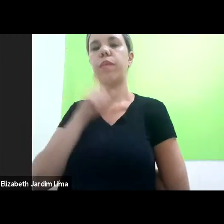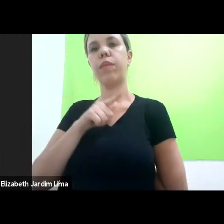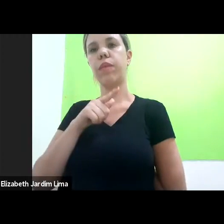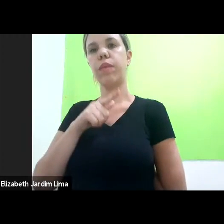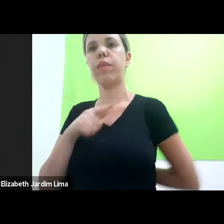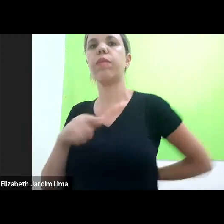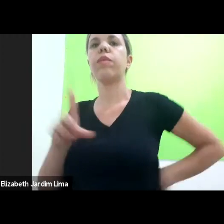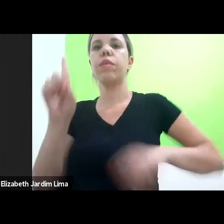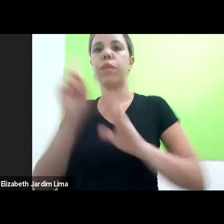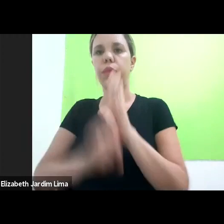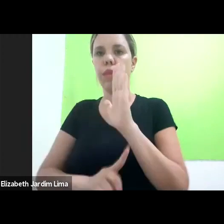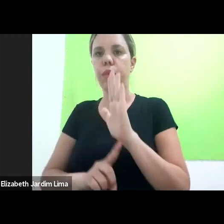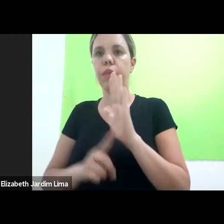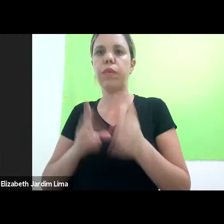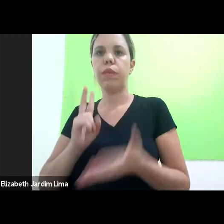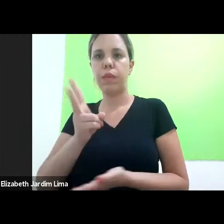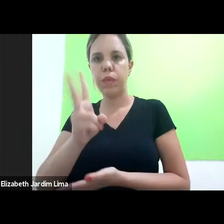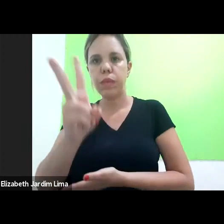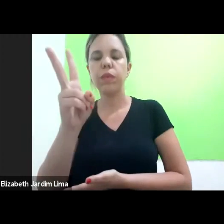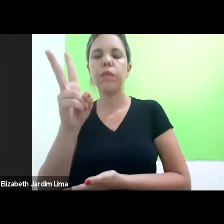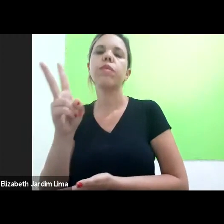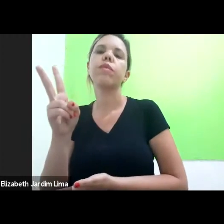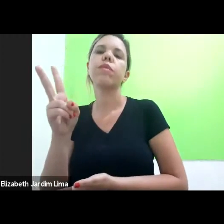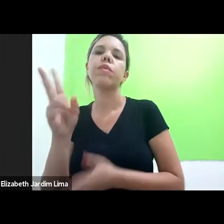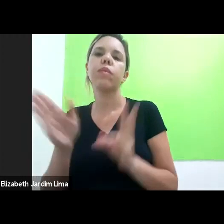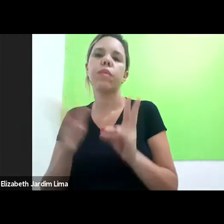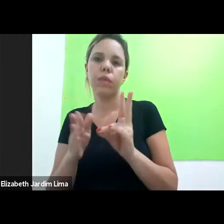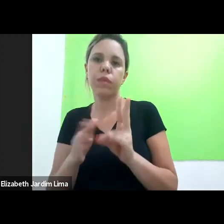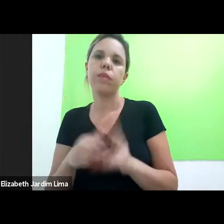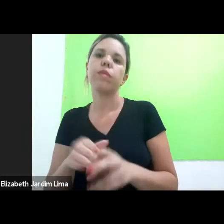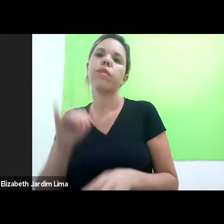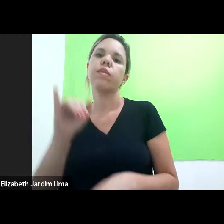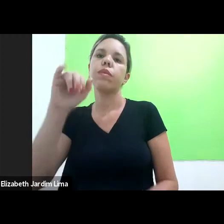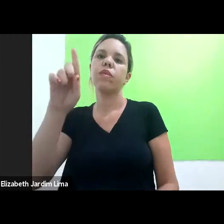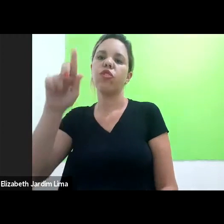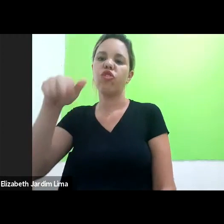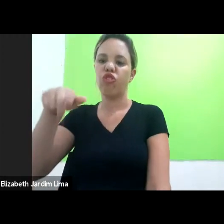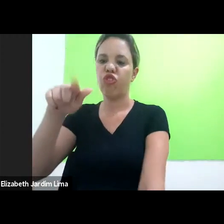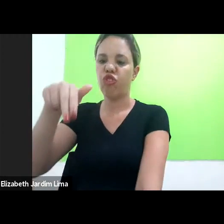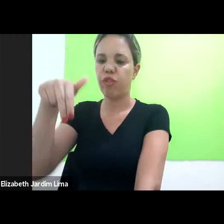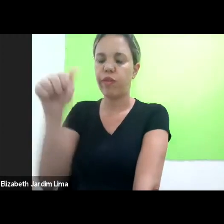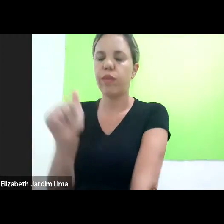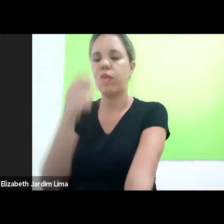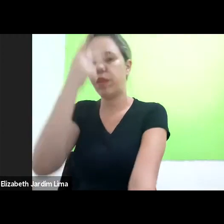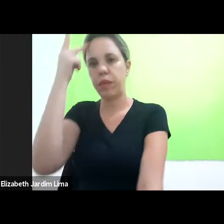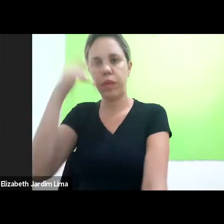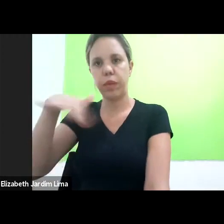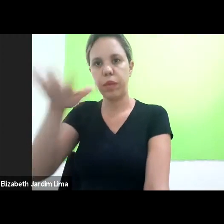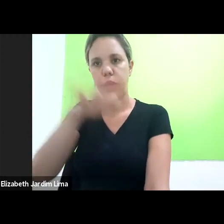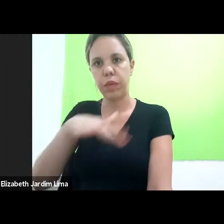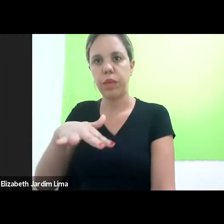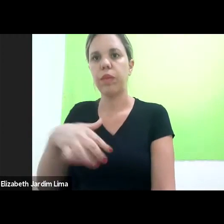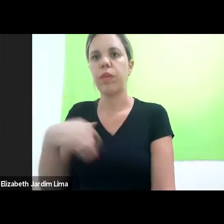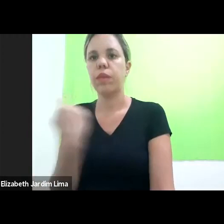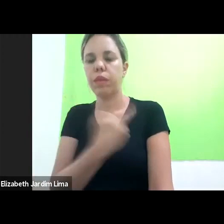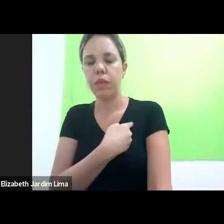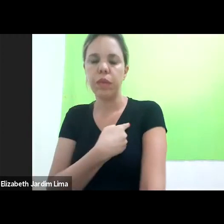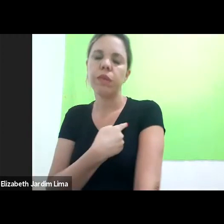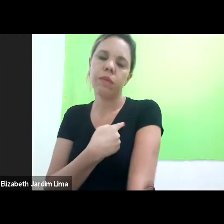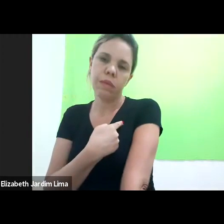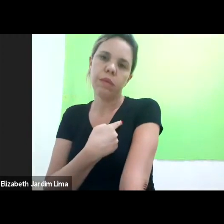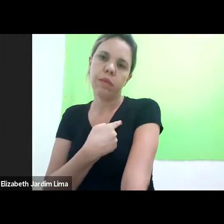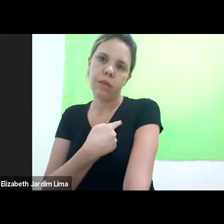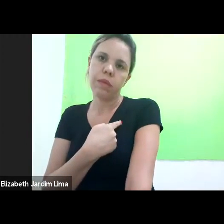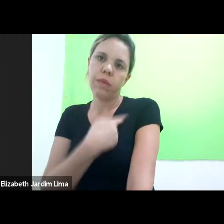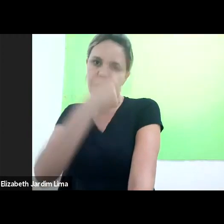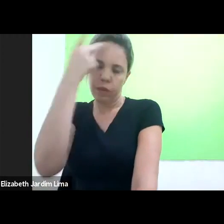de sermos permanentemente indígenas. Então hoje, os povos indígenas, os sujeitos indígenas, nós somos